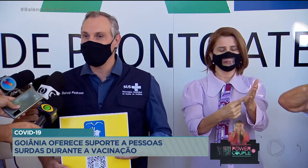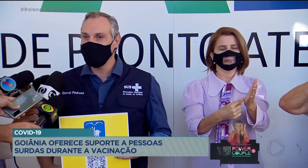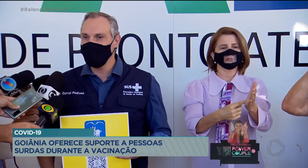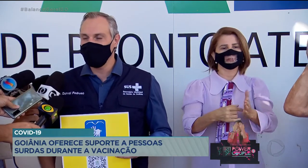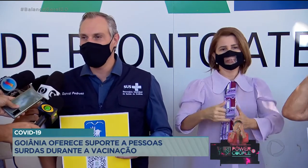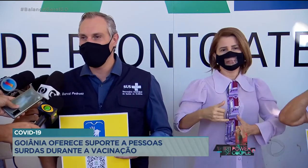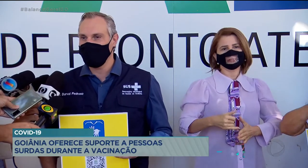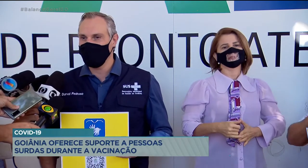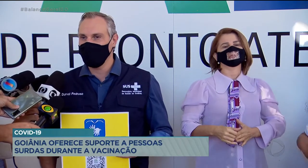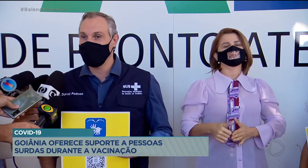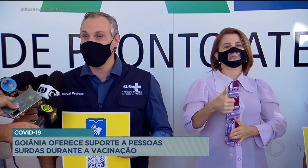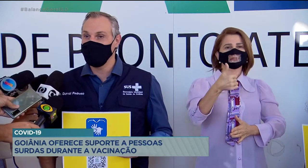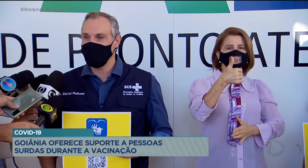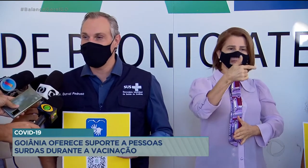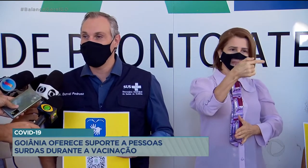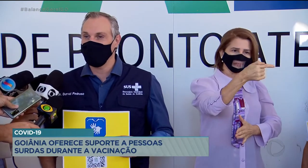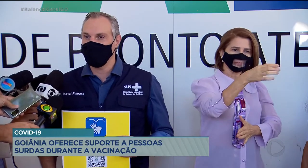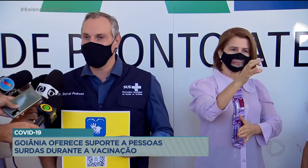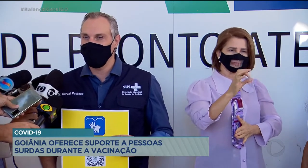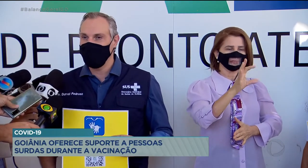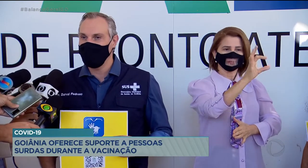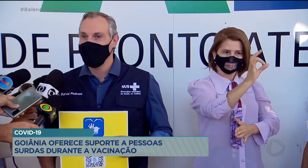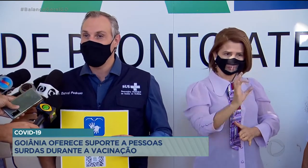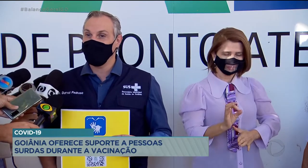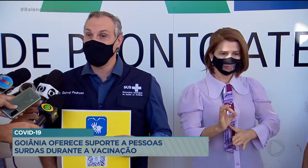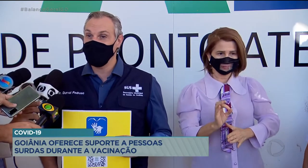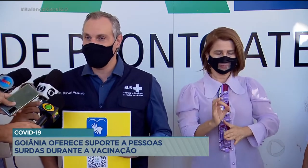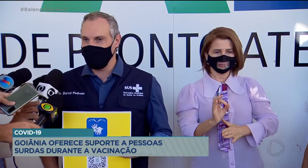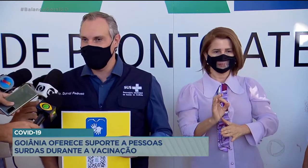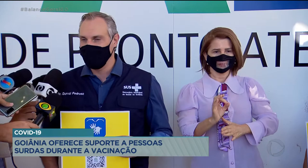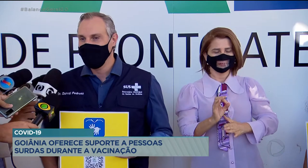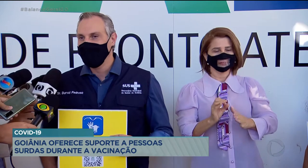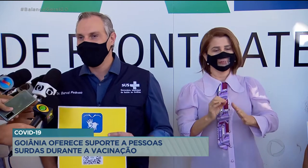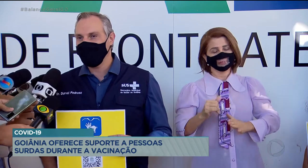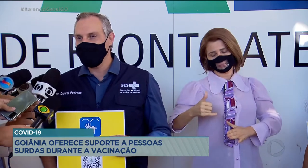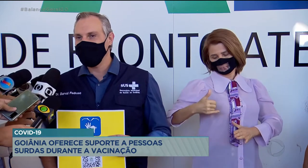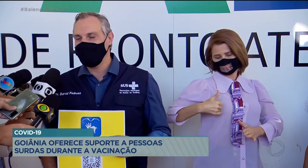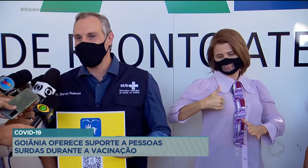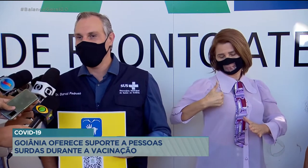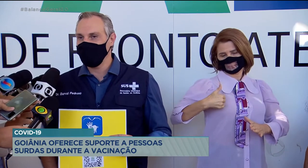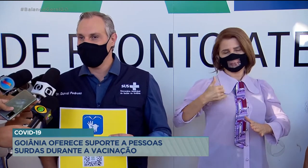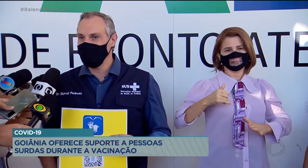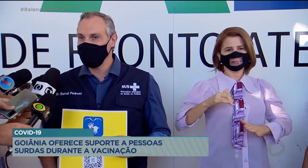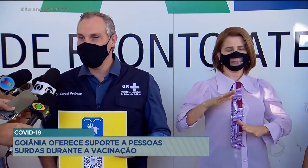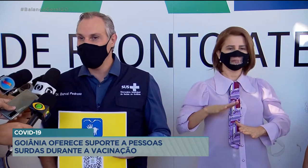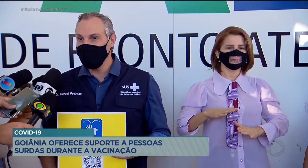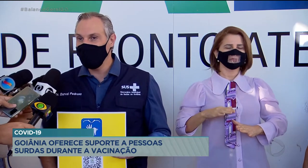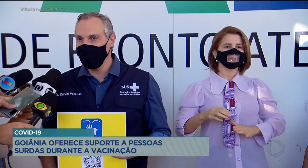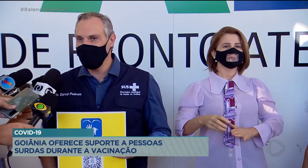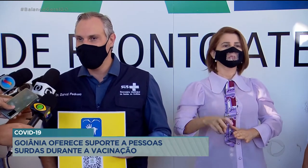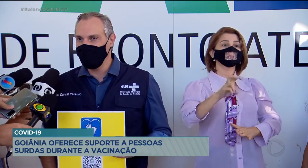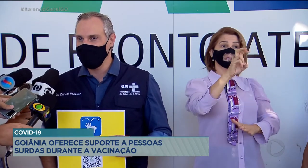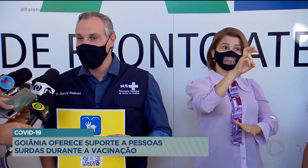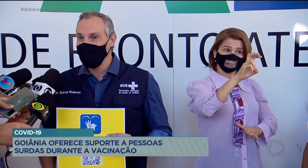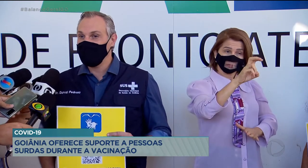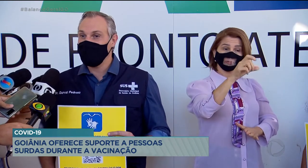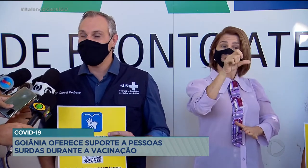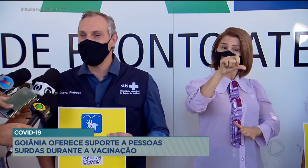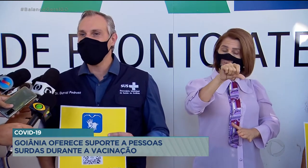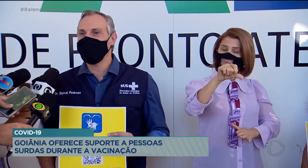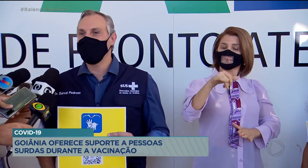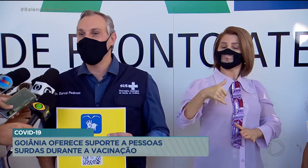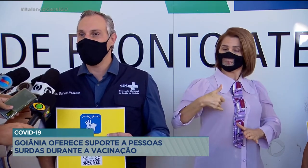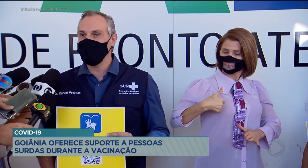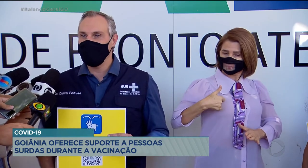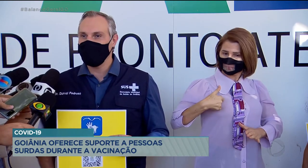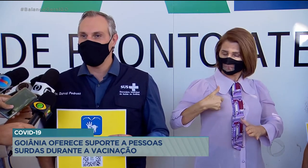em que 70% das doses é destinada exclusivamente à faixa etária. Na faixa etária nós estamos em 59 anos, mas já